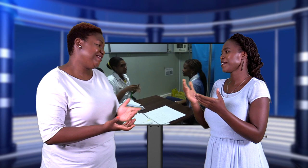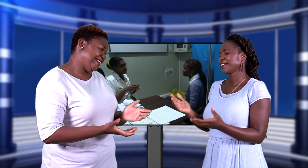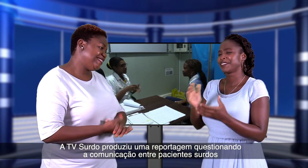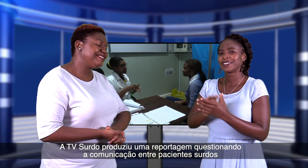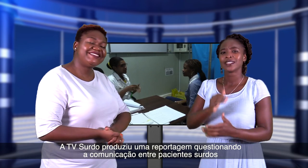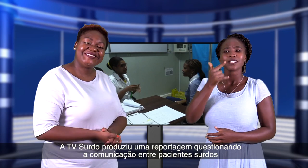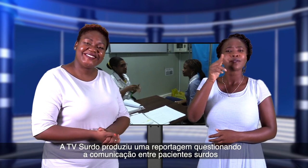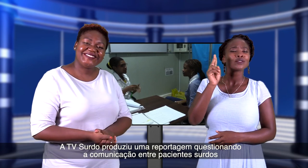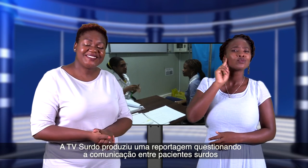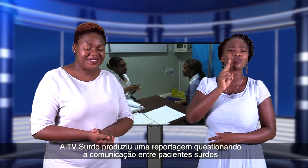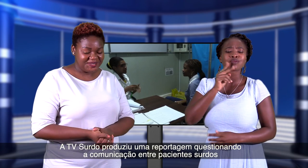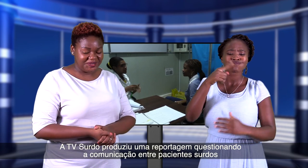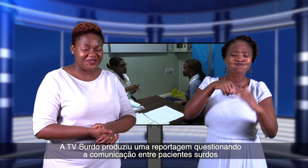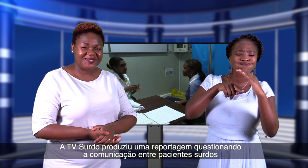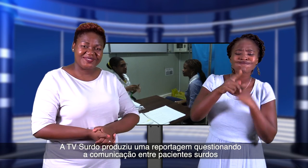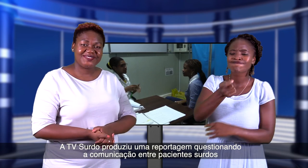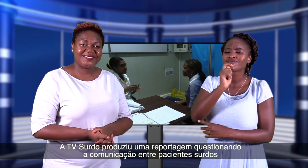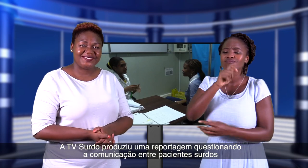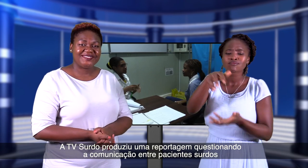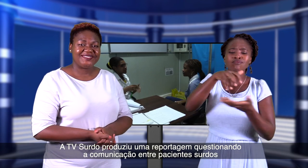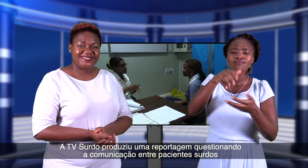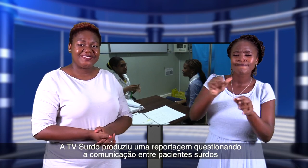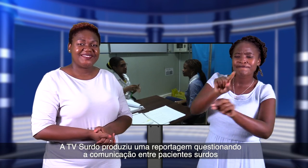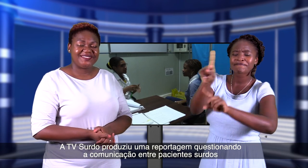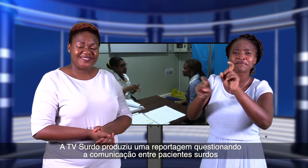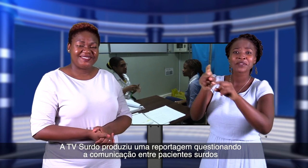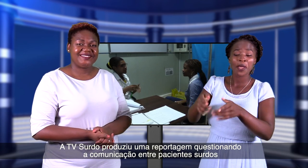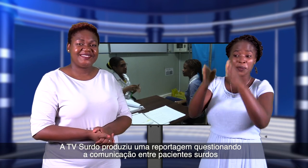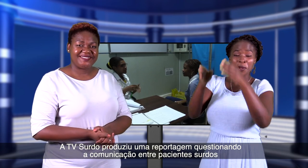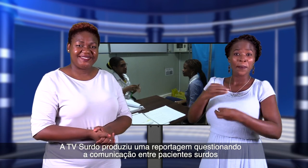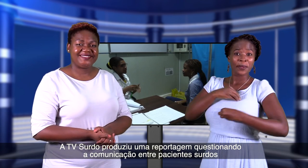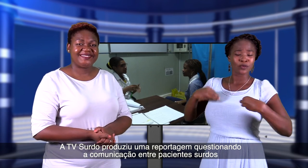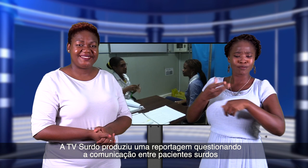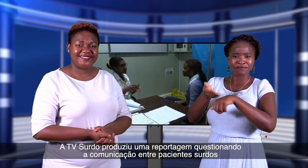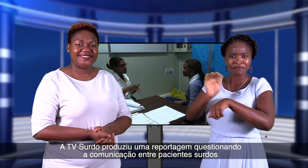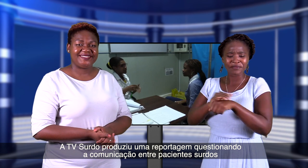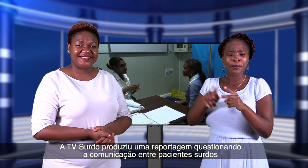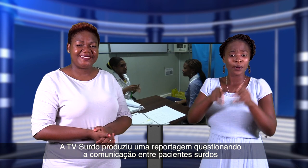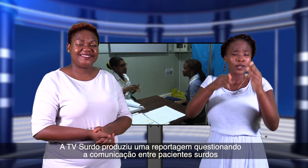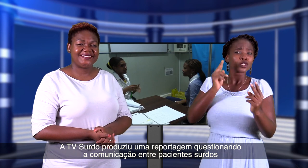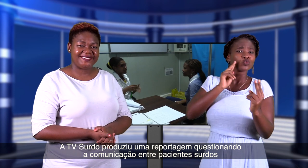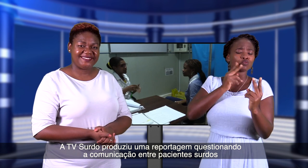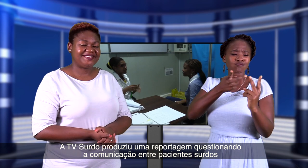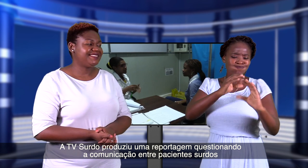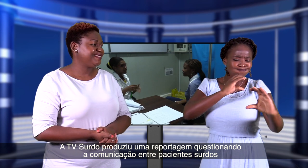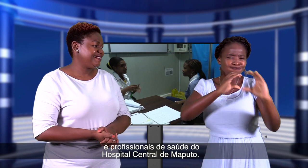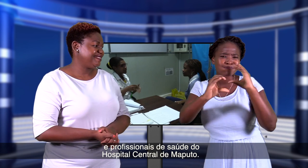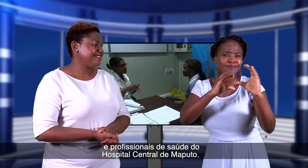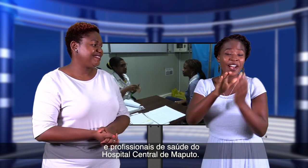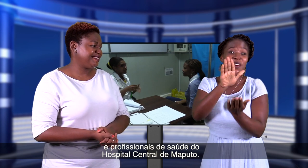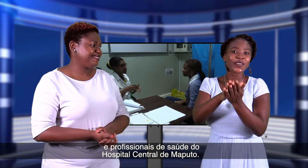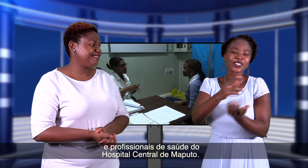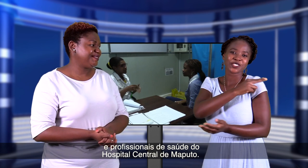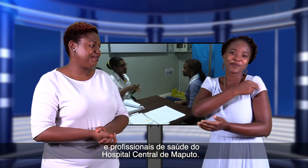A TV Surdo produziu uma reportagem questionando a comunicação entre pacientes surdos